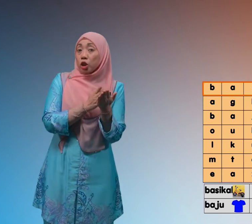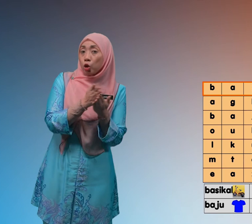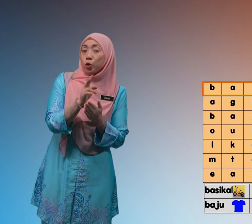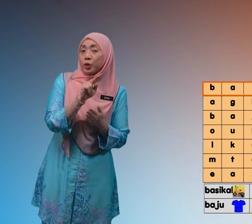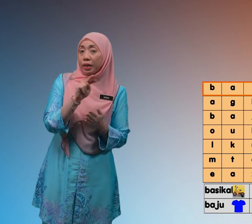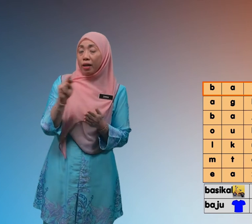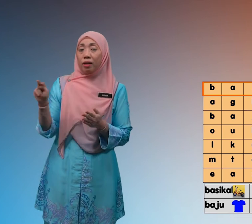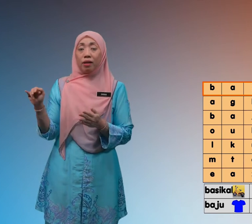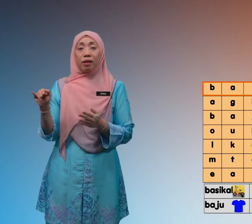Seterusnya,